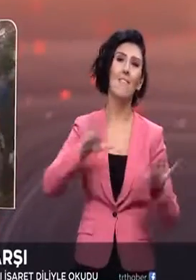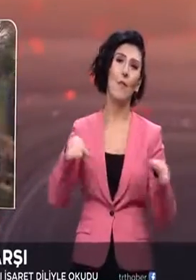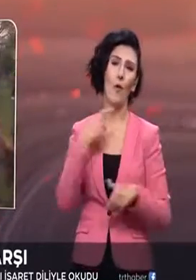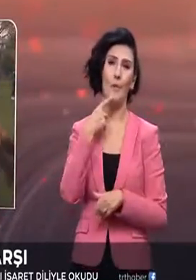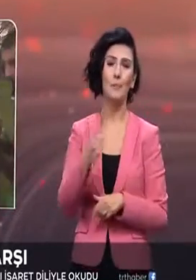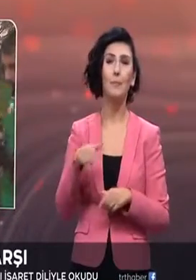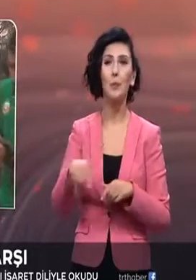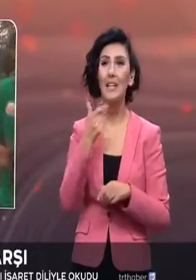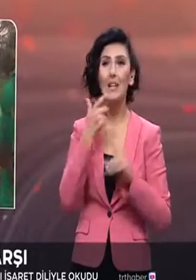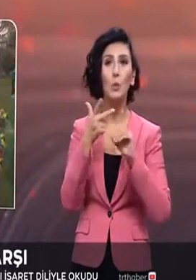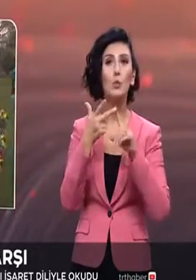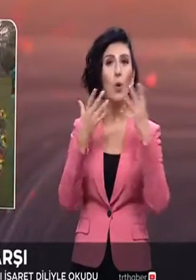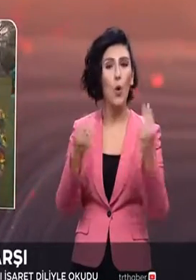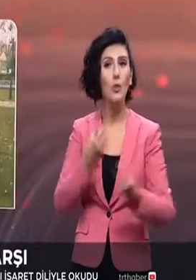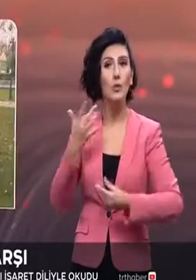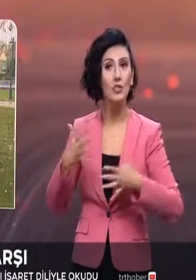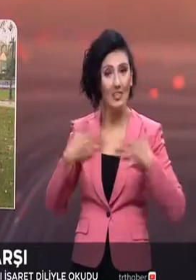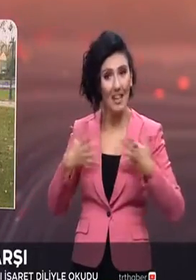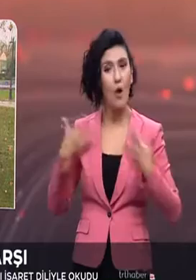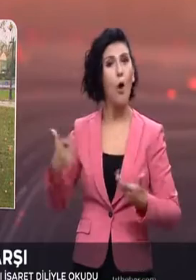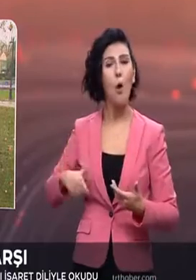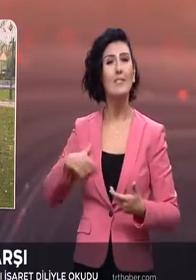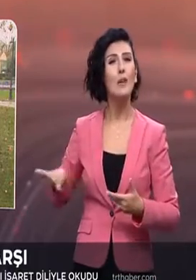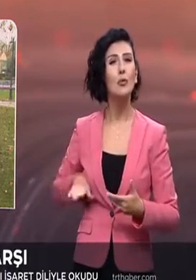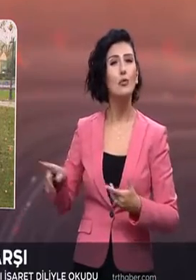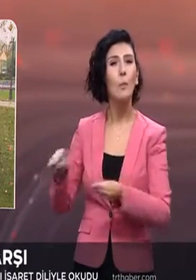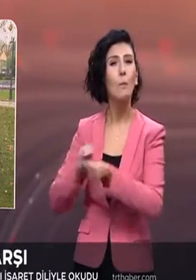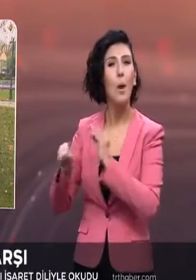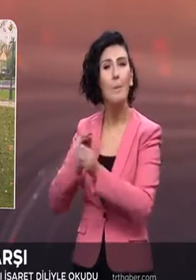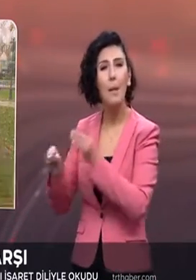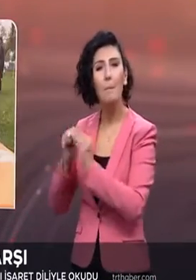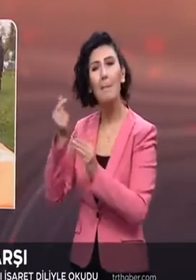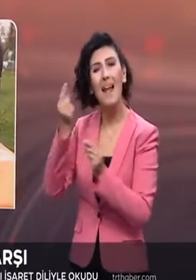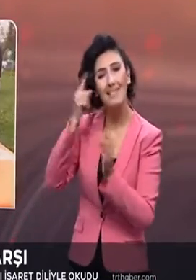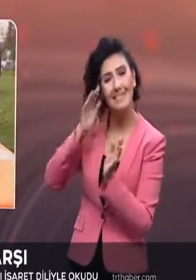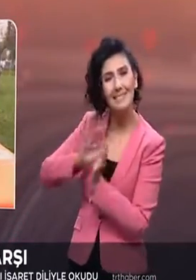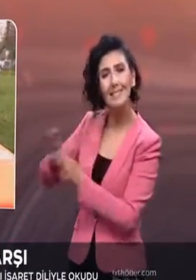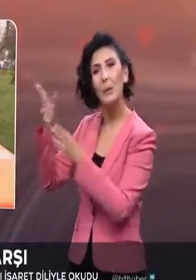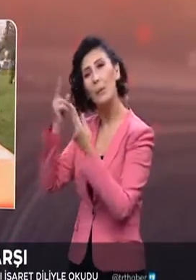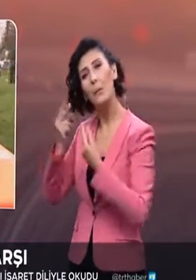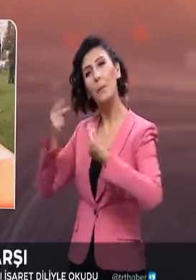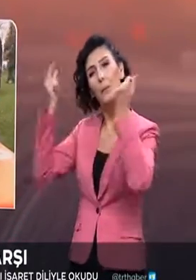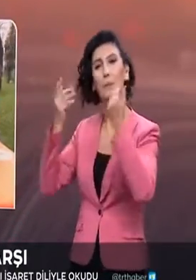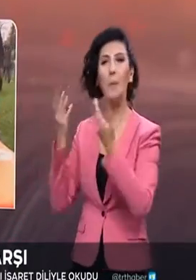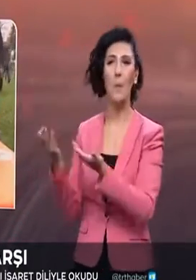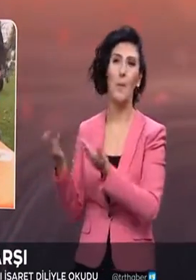Bu yıl üçüncüsü düzenlenen şenliğin amacı özel çocukların yaşadığı sıkıntıları bir nebze de olsa unutturmaktı.